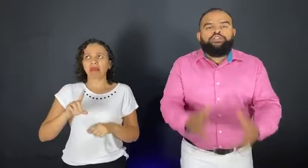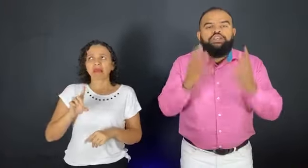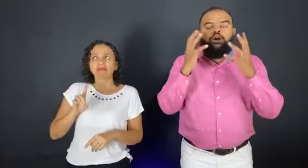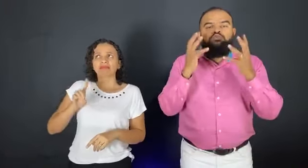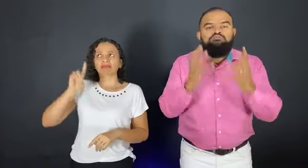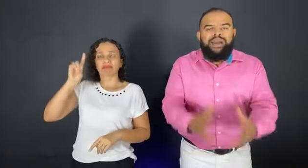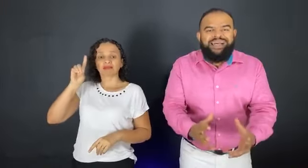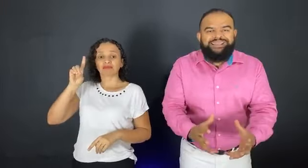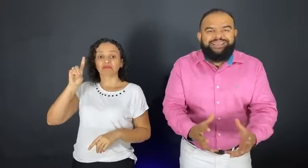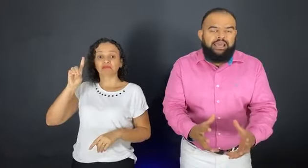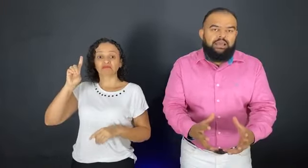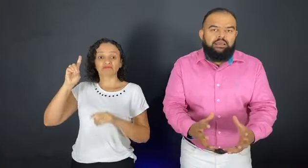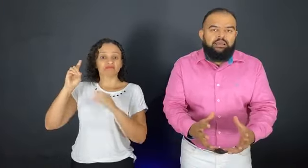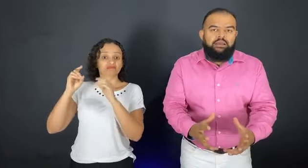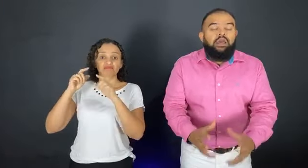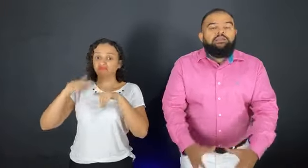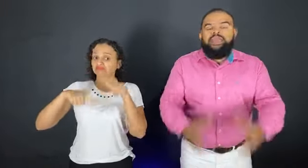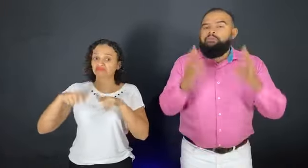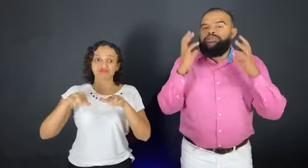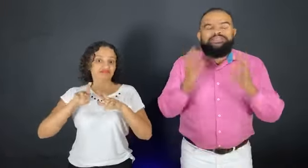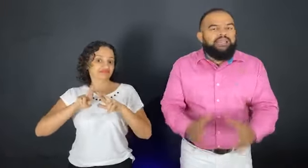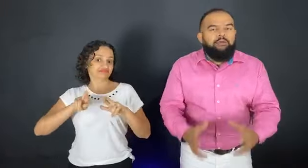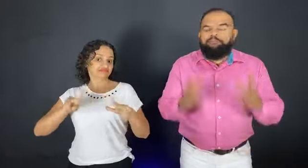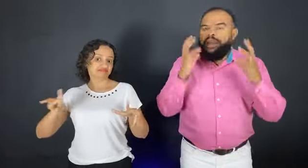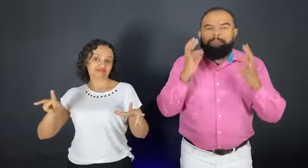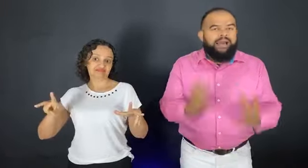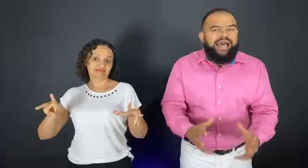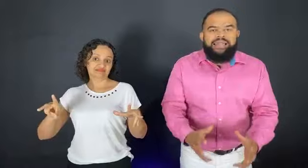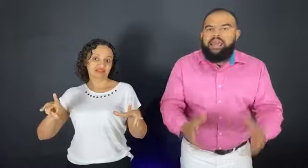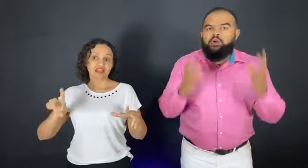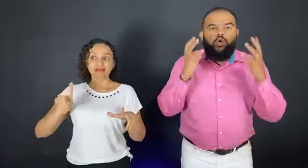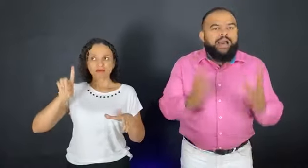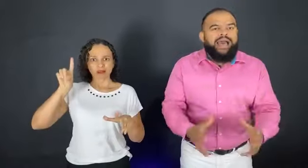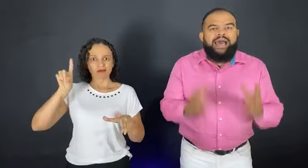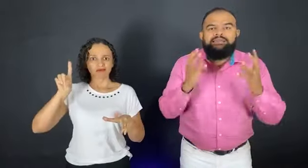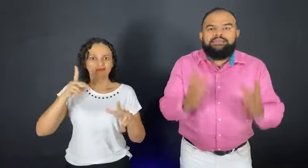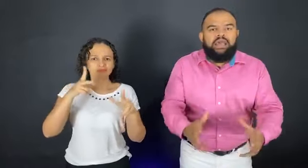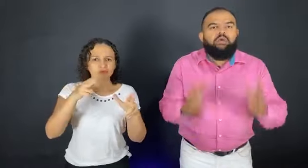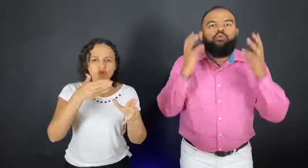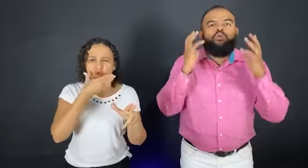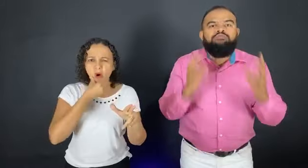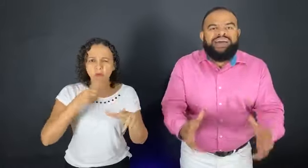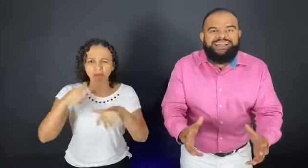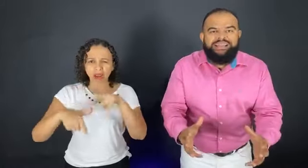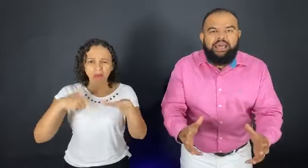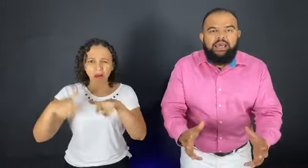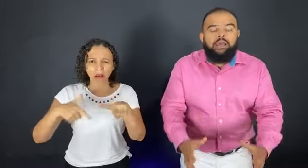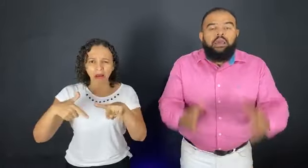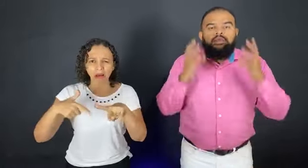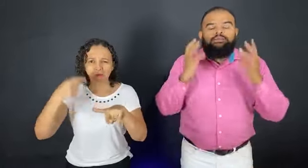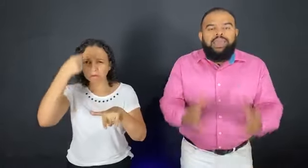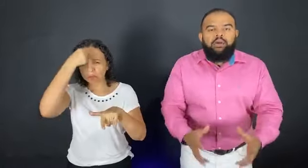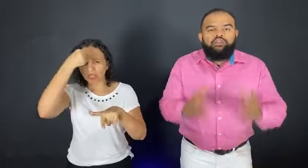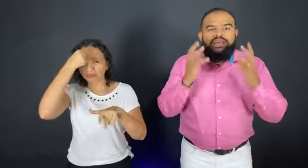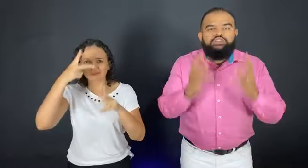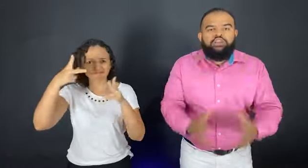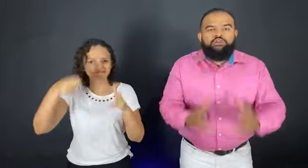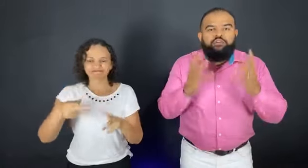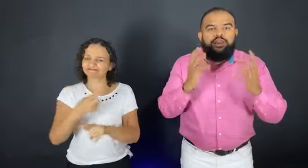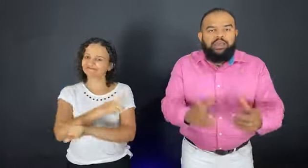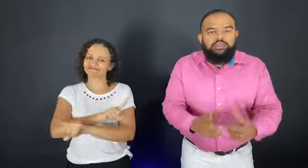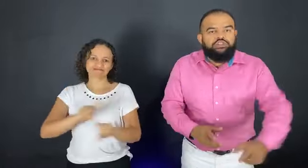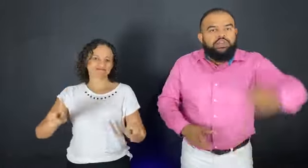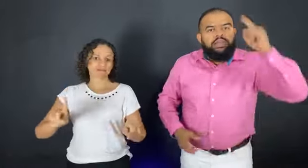com a ótica humana. Deus não trabalha com a razão humana. Deus